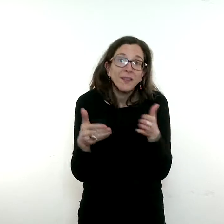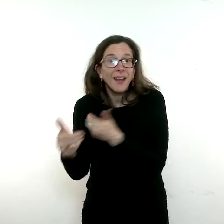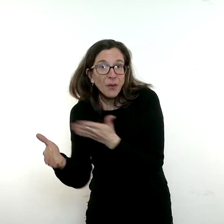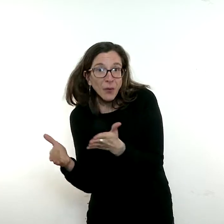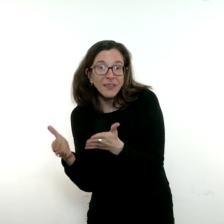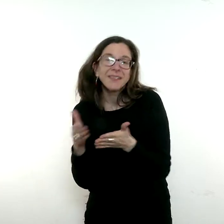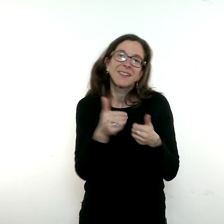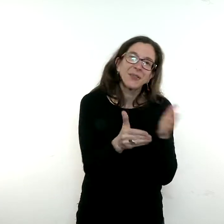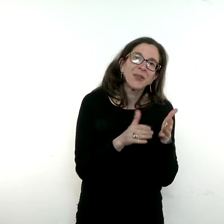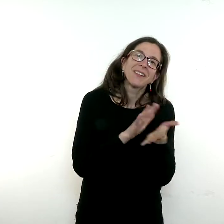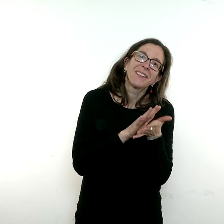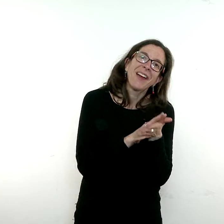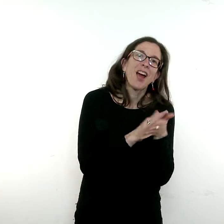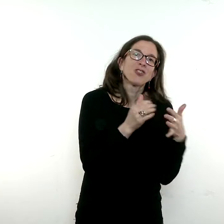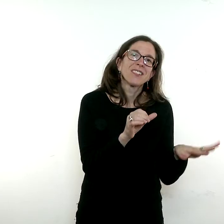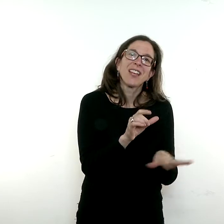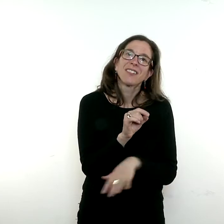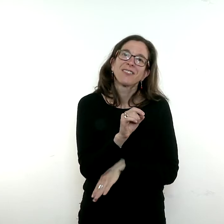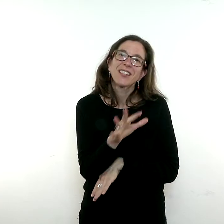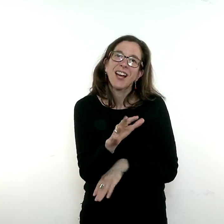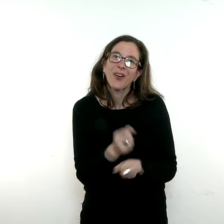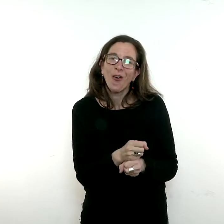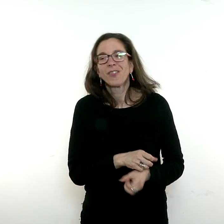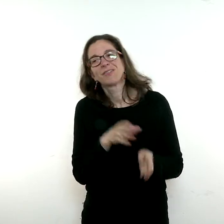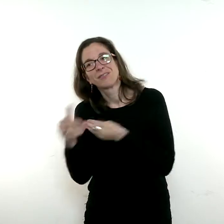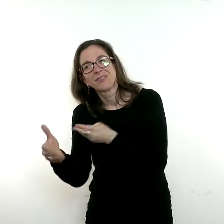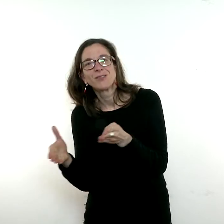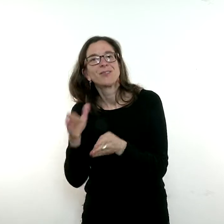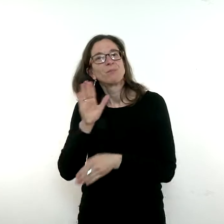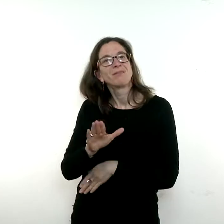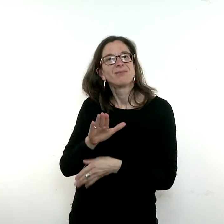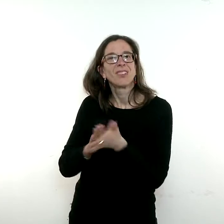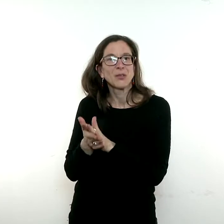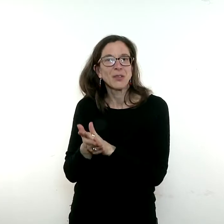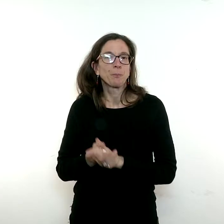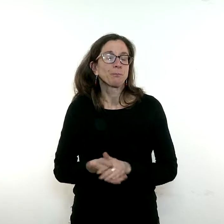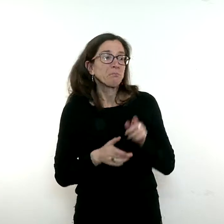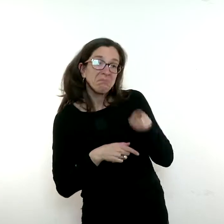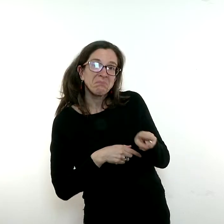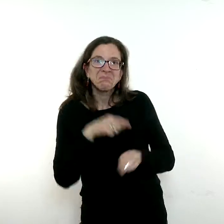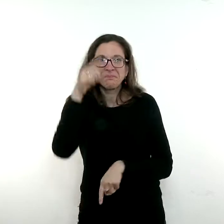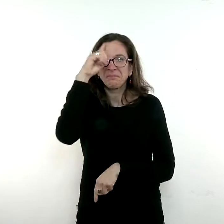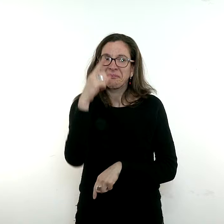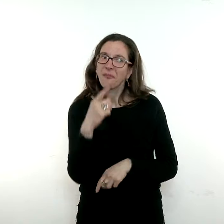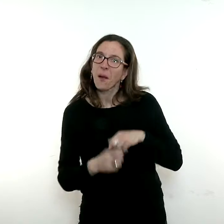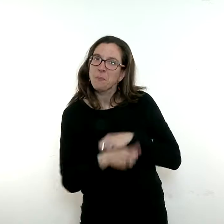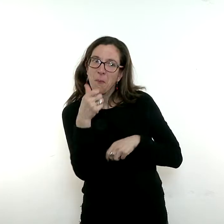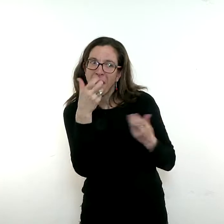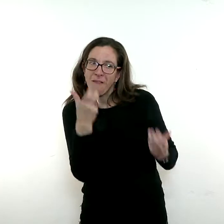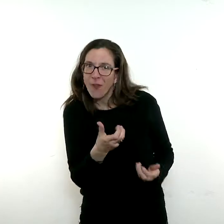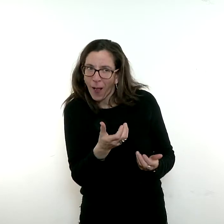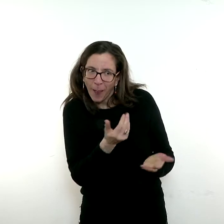Alors, on a choisi les 16-25 ans parce que d'abord, on voulait savoir ce que la jeunesse avait à nous dire sur